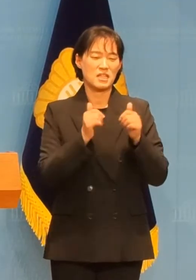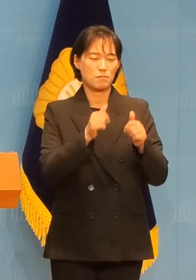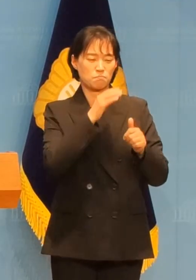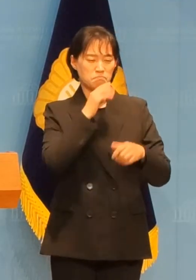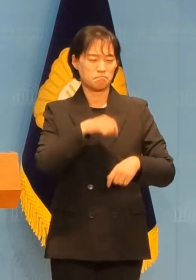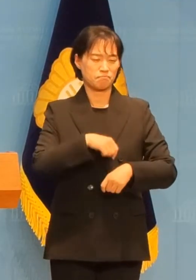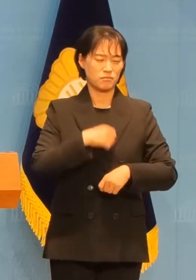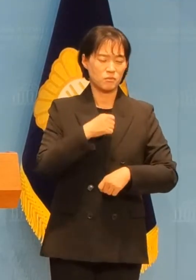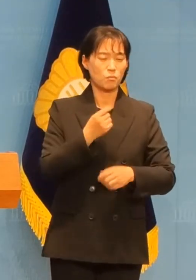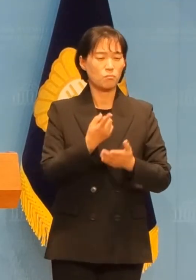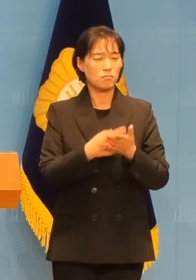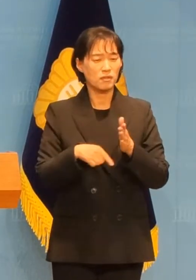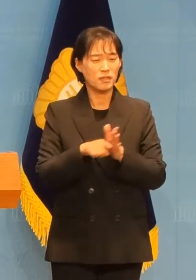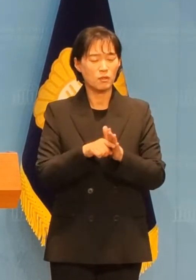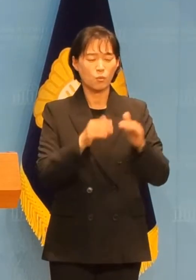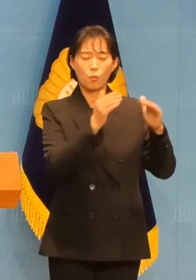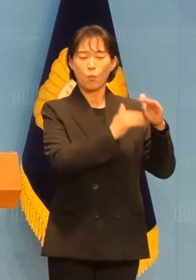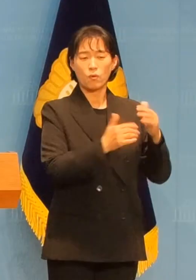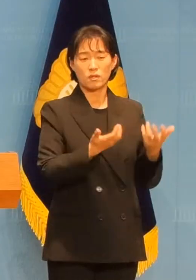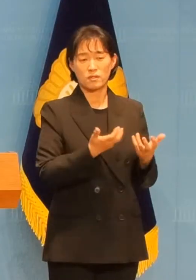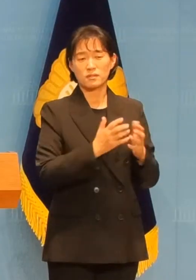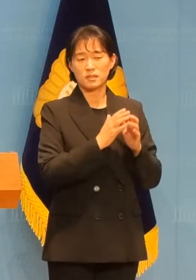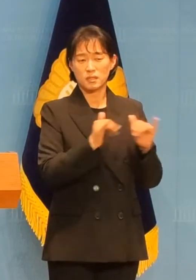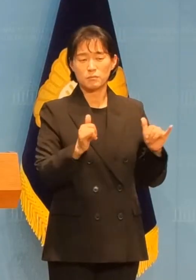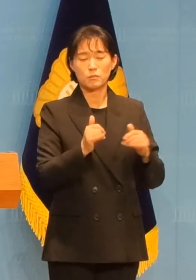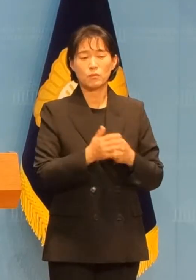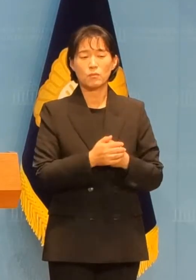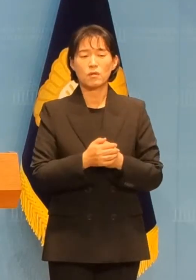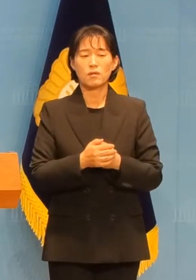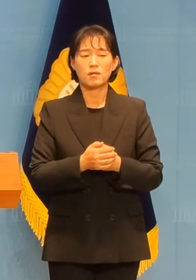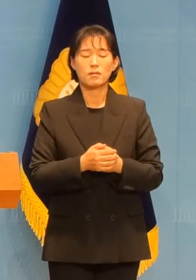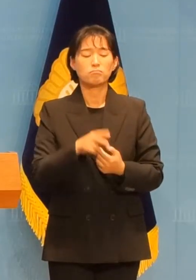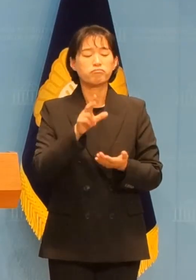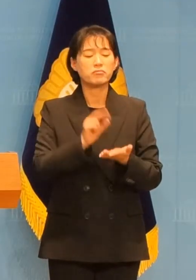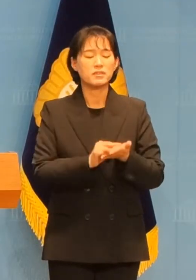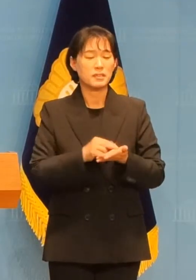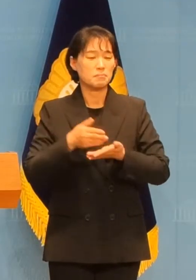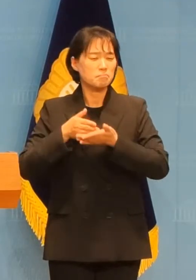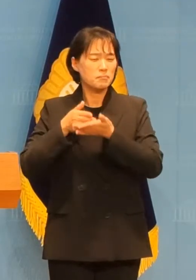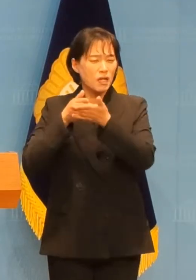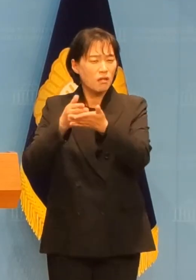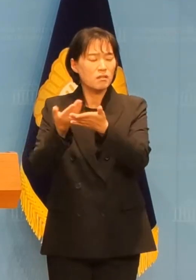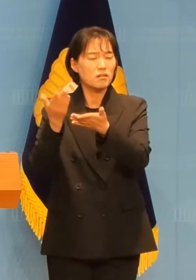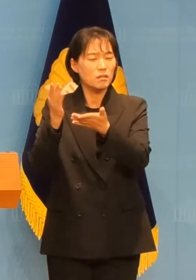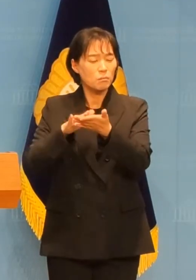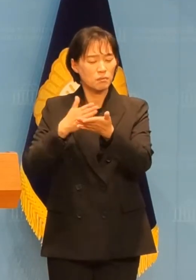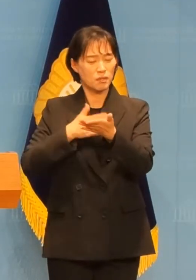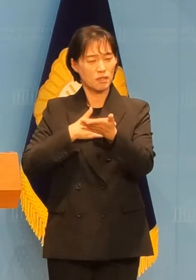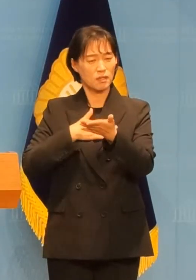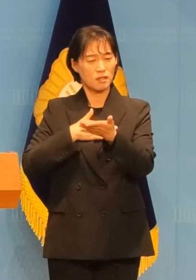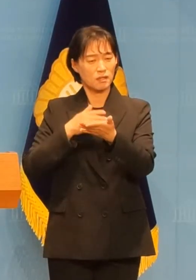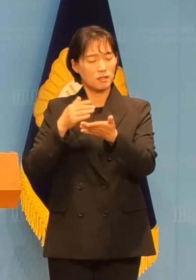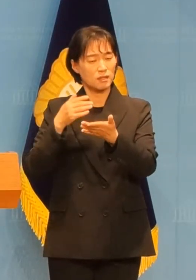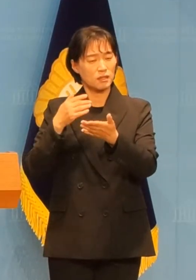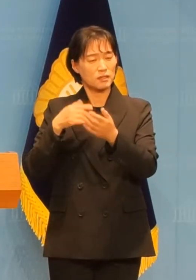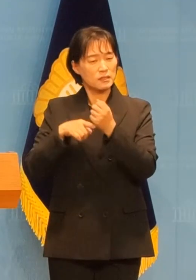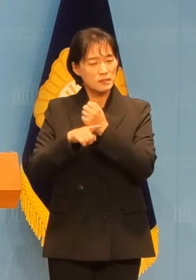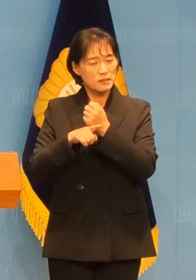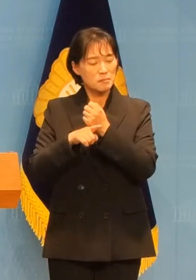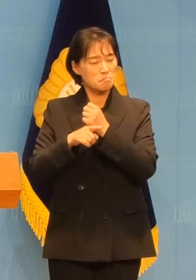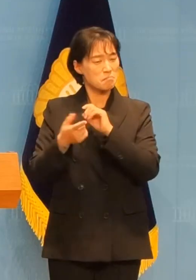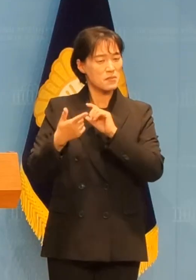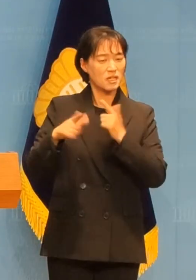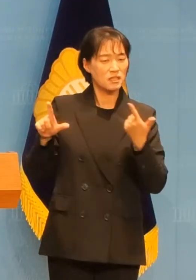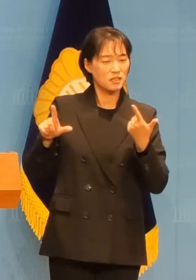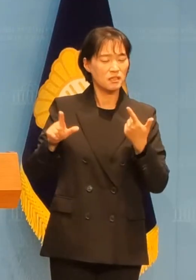소신을 지키기 위한 공직자로서 마땅한 문제 제기를 했음에도 자신들의 뜻과 권력에